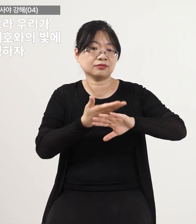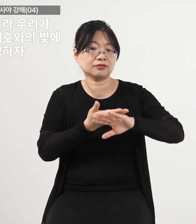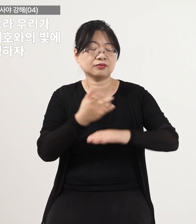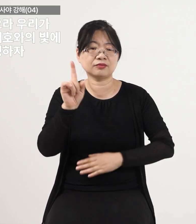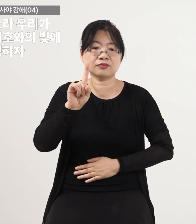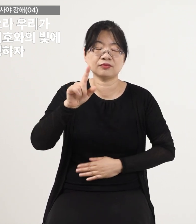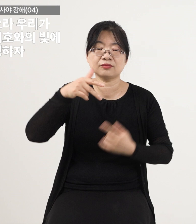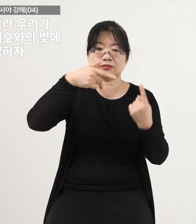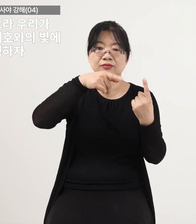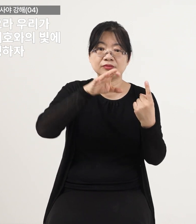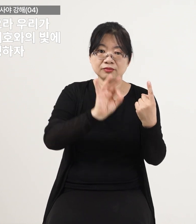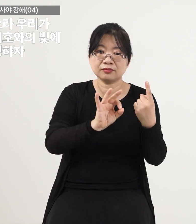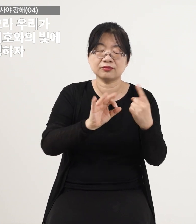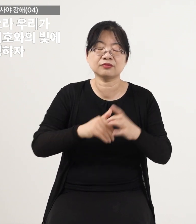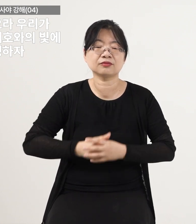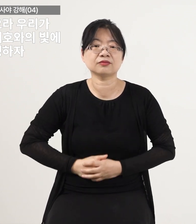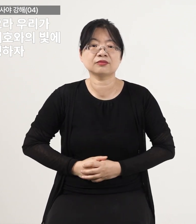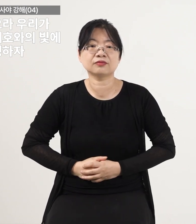있다면 1장은